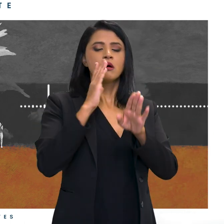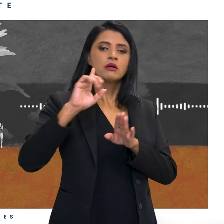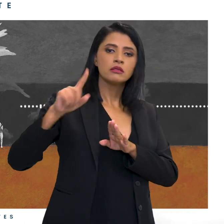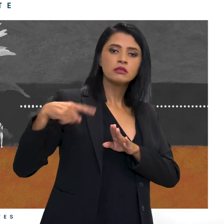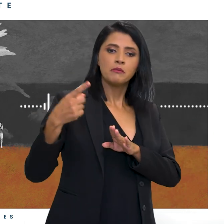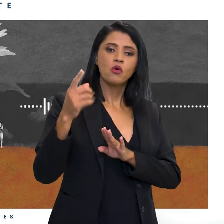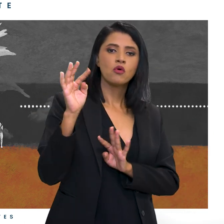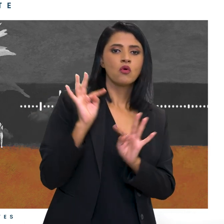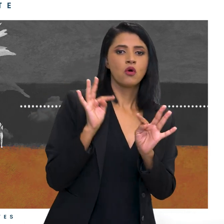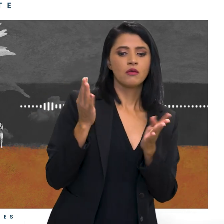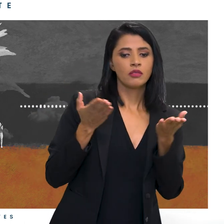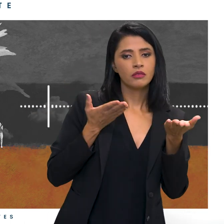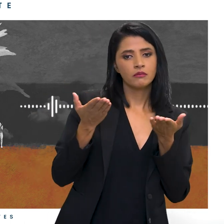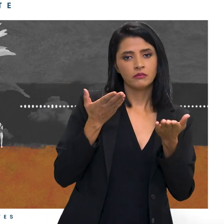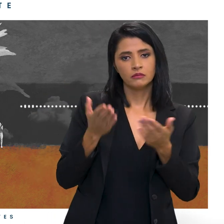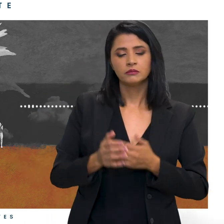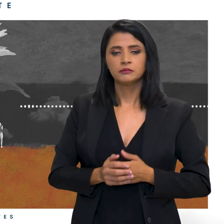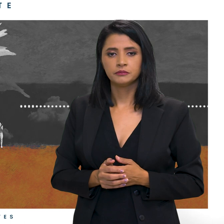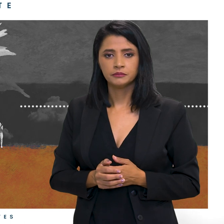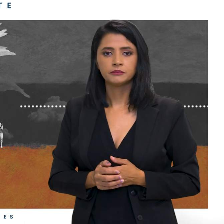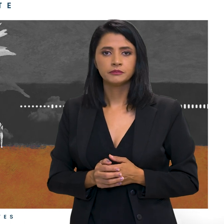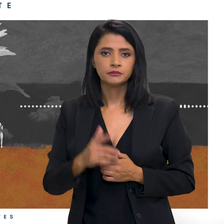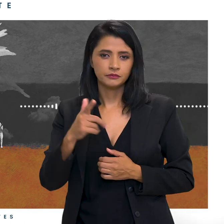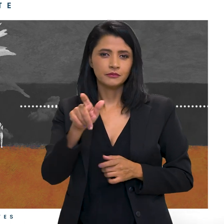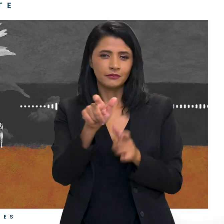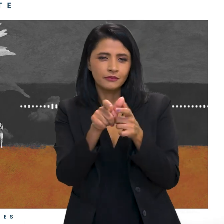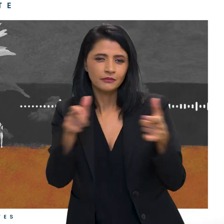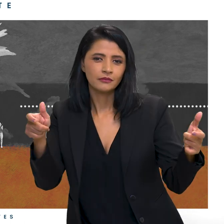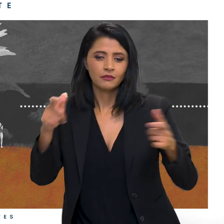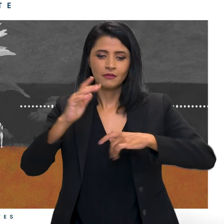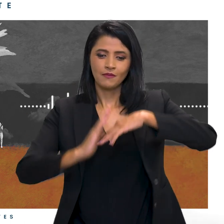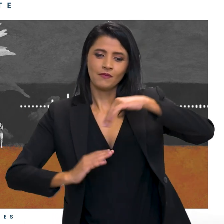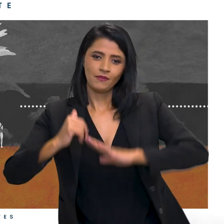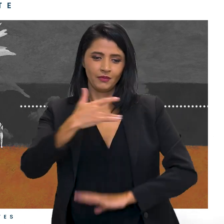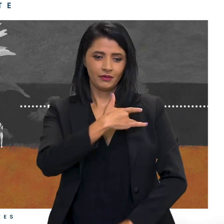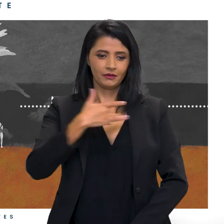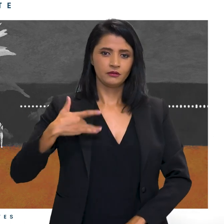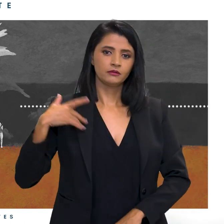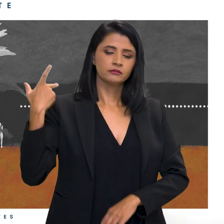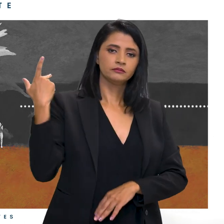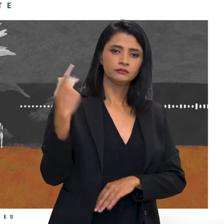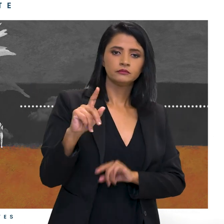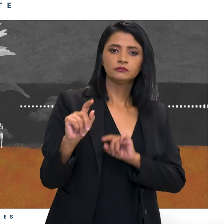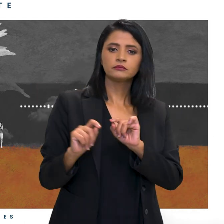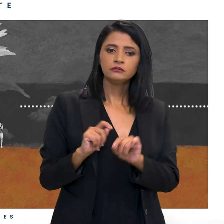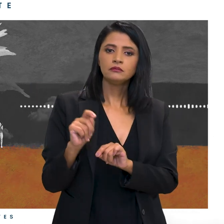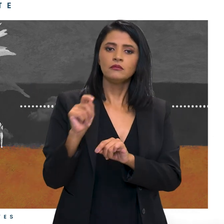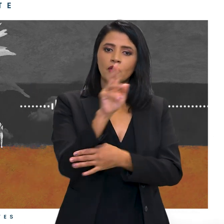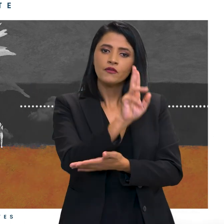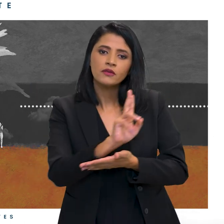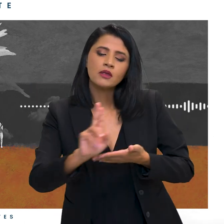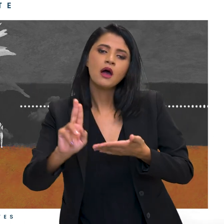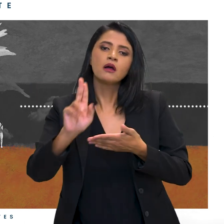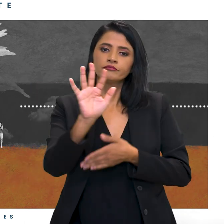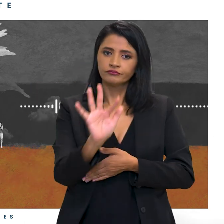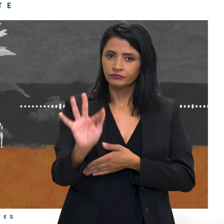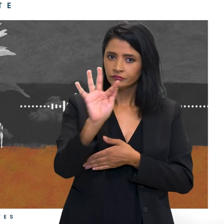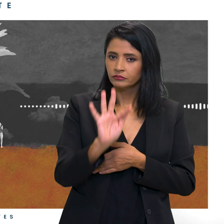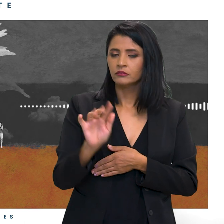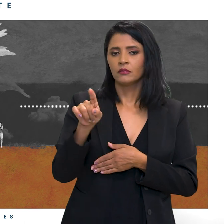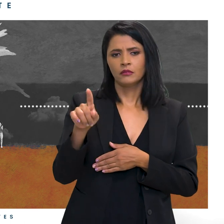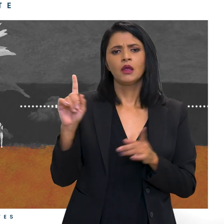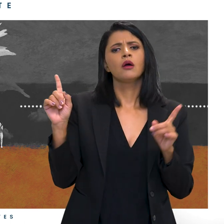esses diagnósticos e depois o tratamento. Parte dos profissionais de saúde, em suas formações correntes nas universidades